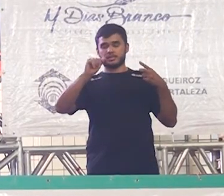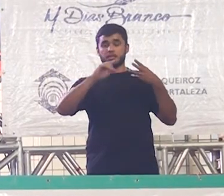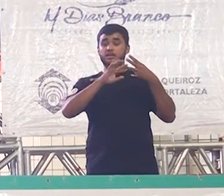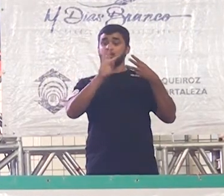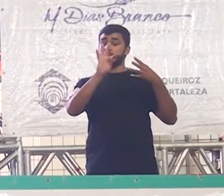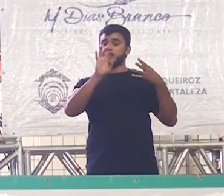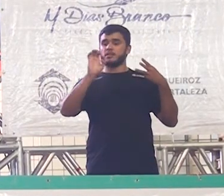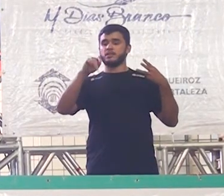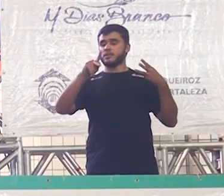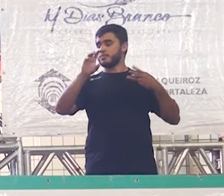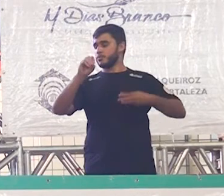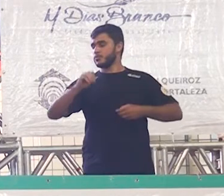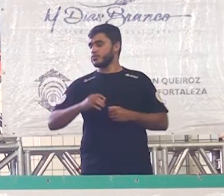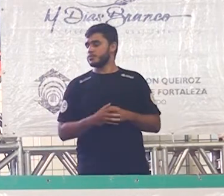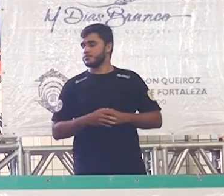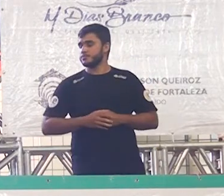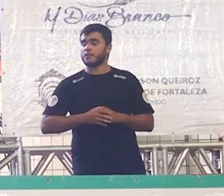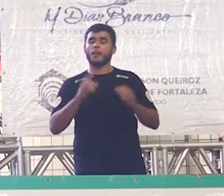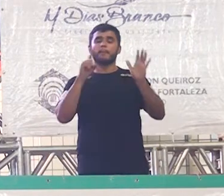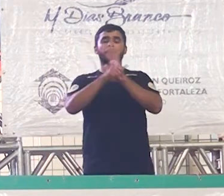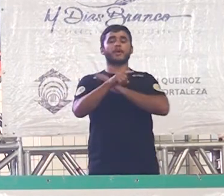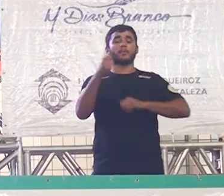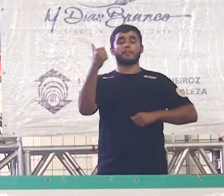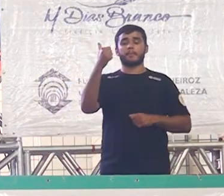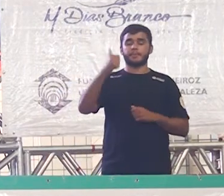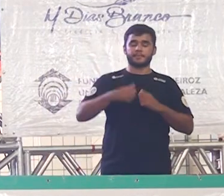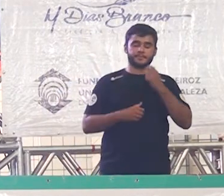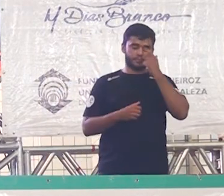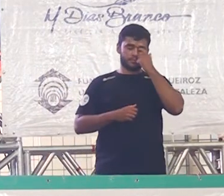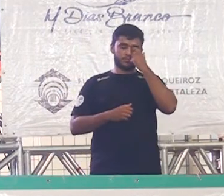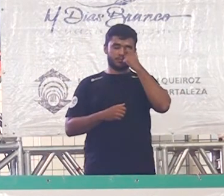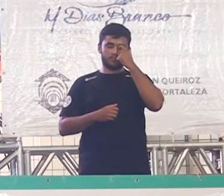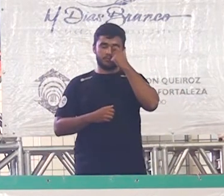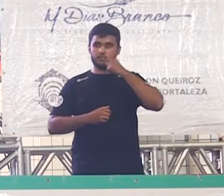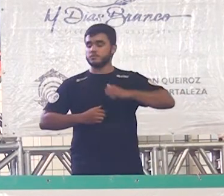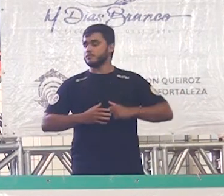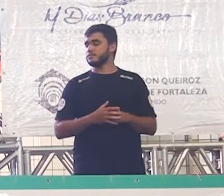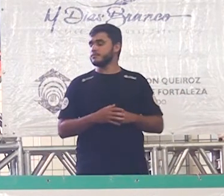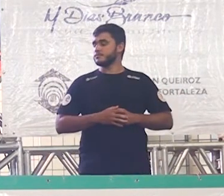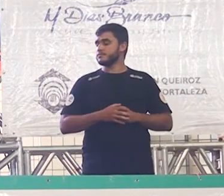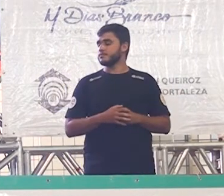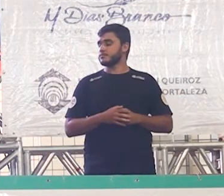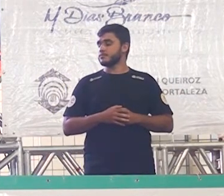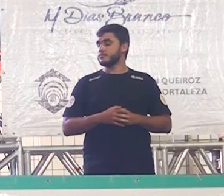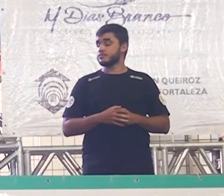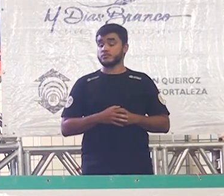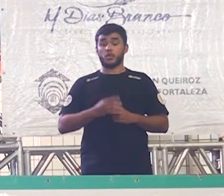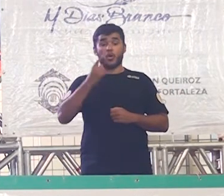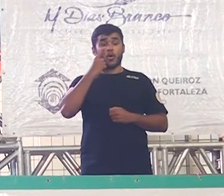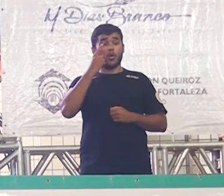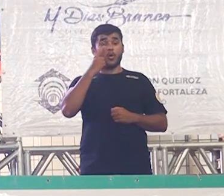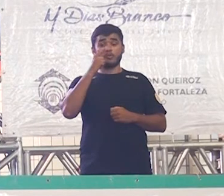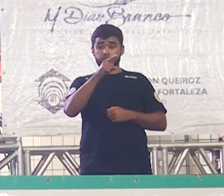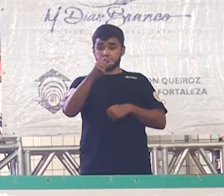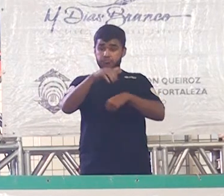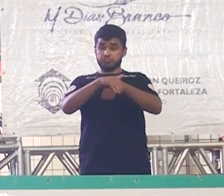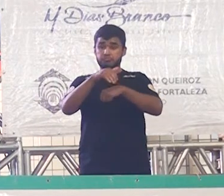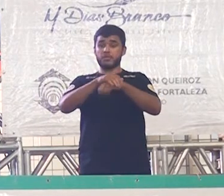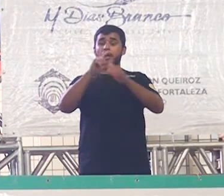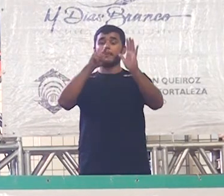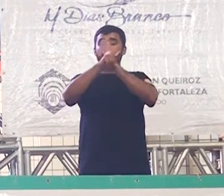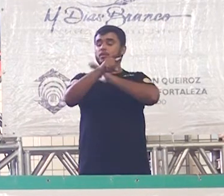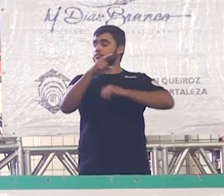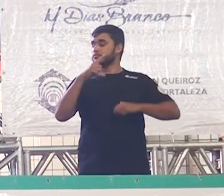exercícios, por favor. Te pedir para a gente trabalhar aqui com a primeira do Enem. Ao lado do exercício, meninos, você está tendo aí